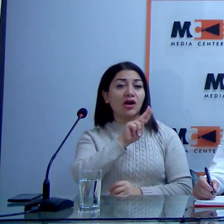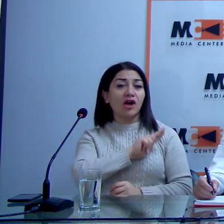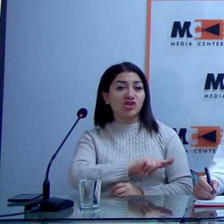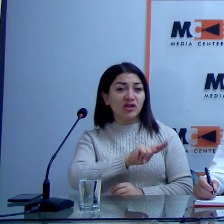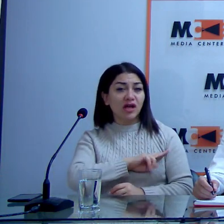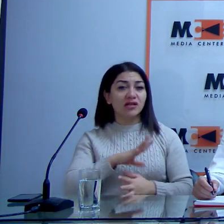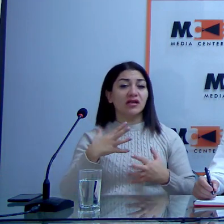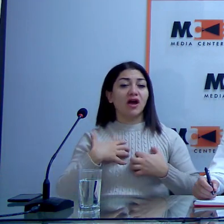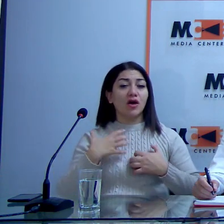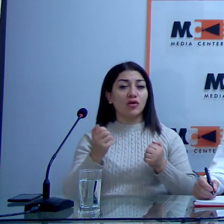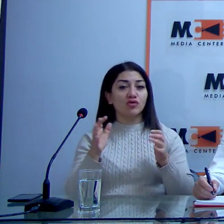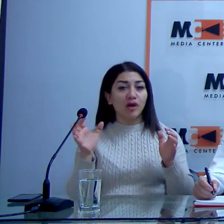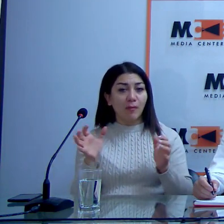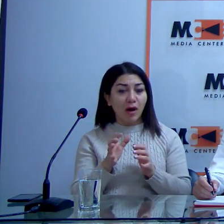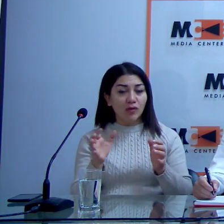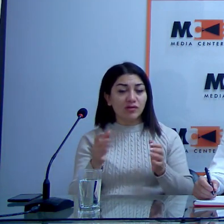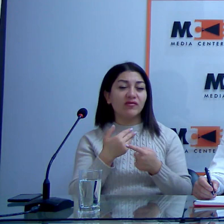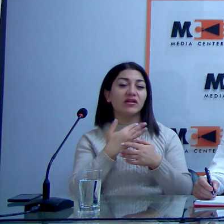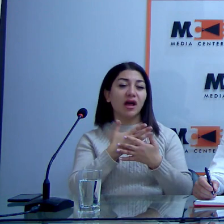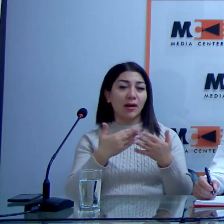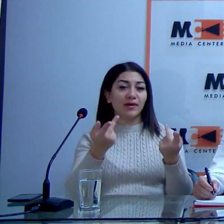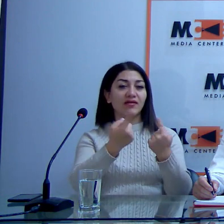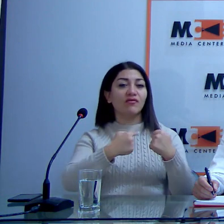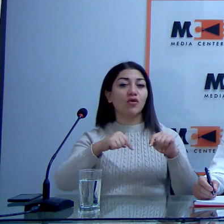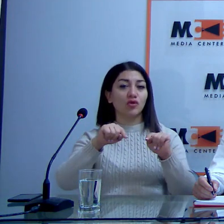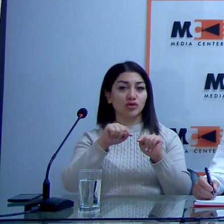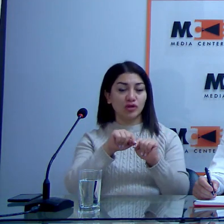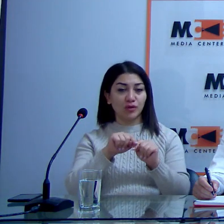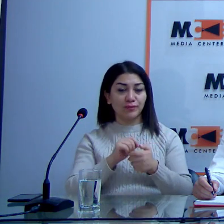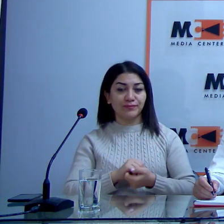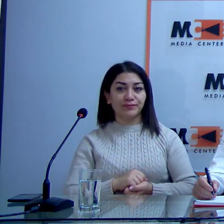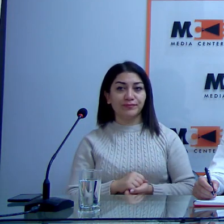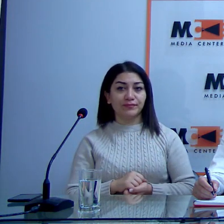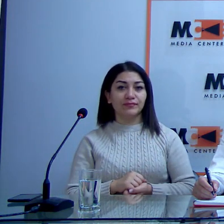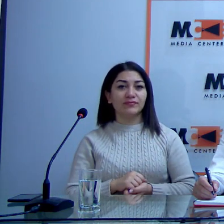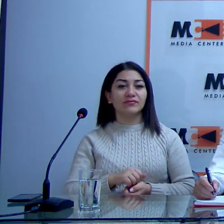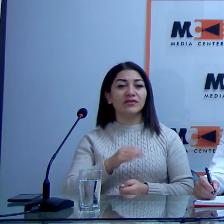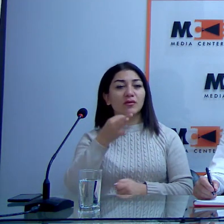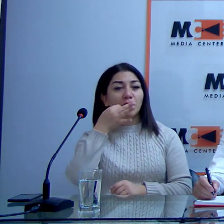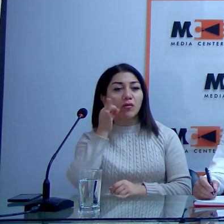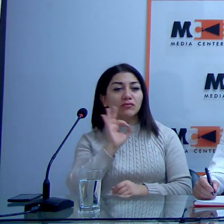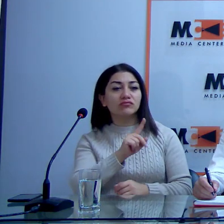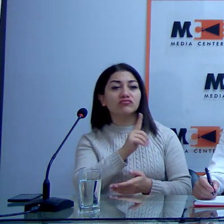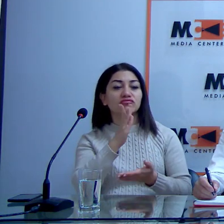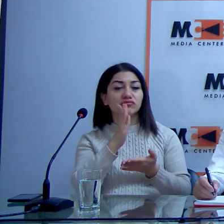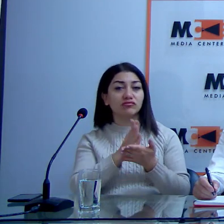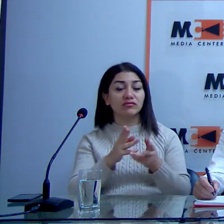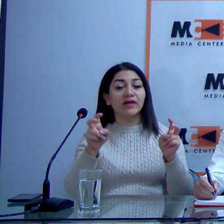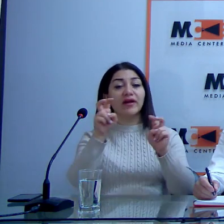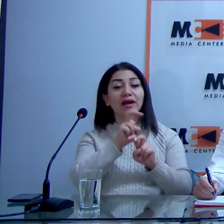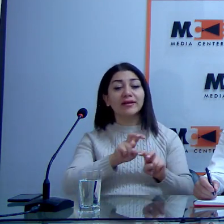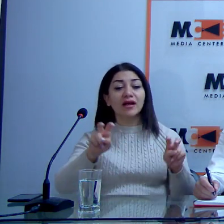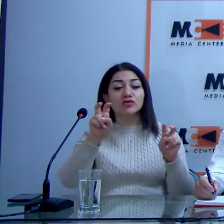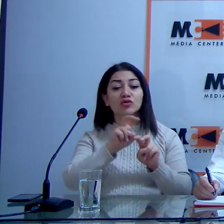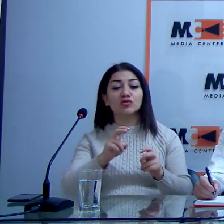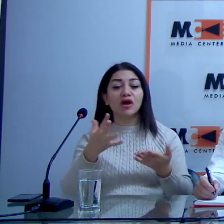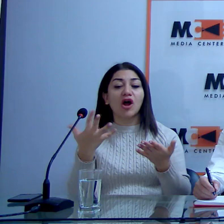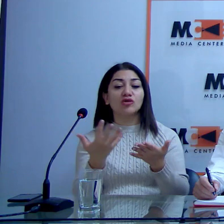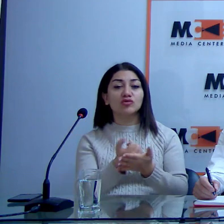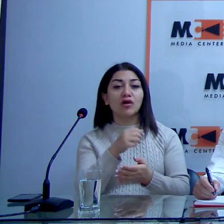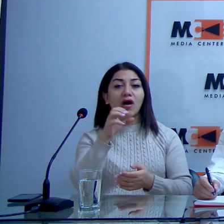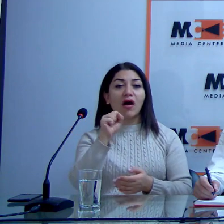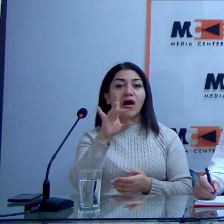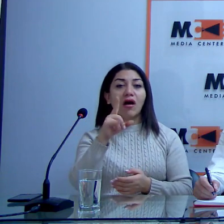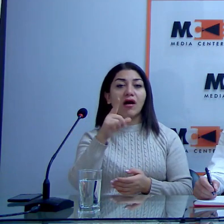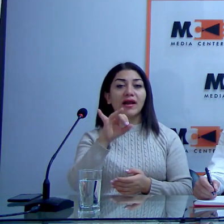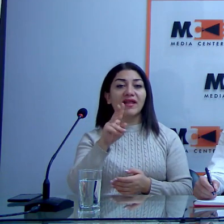զբաղվածության, առողջապահության եւ այլ ոլորտներում հմտությունների, հա, ոլորտներում։ Հետազոտության արդյունքները կխնդրեմ Արևիկ